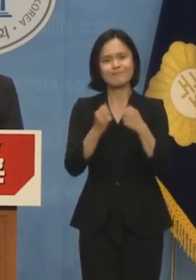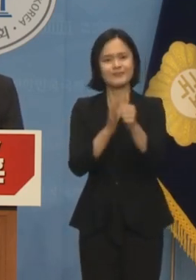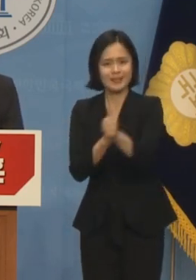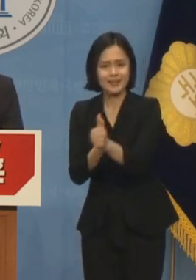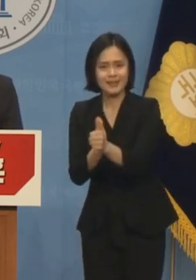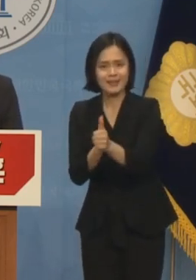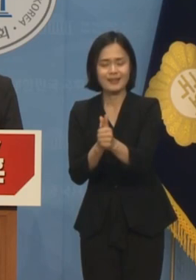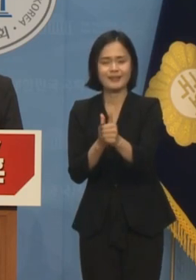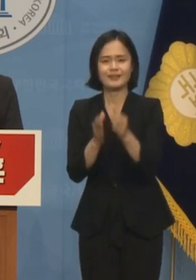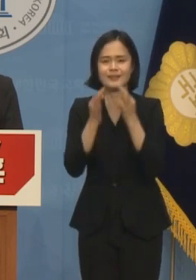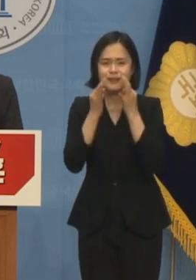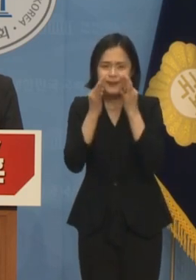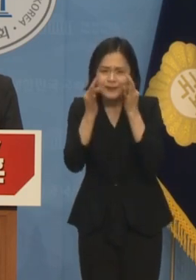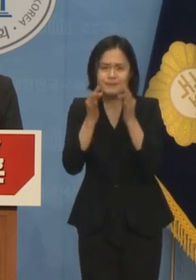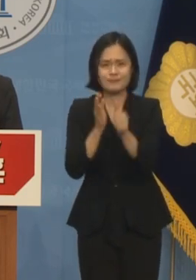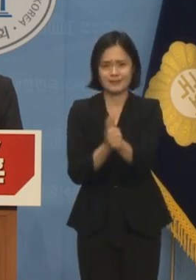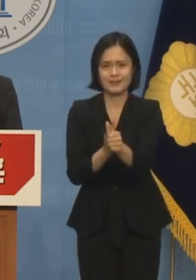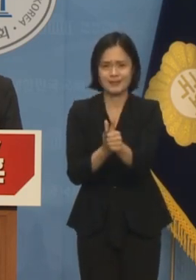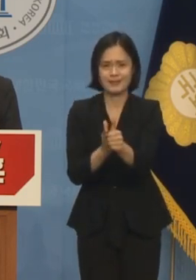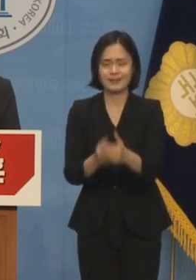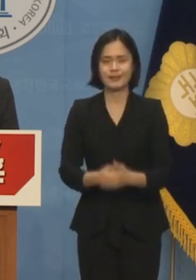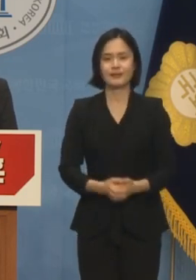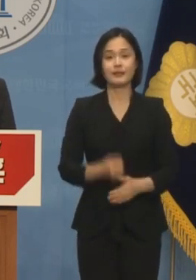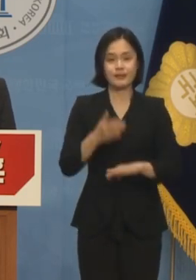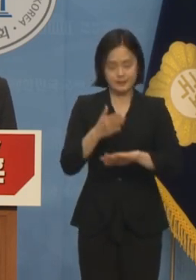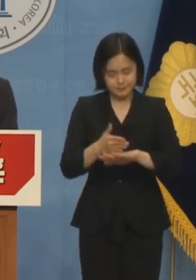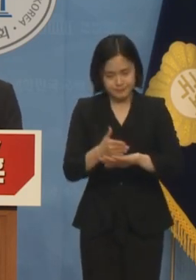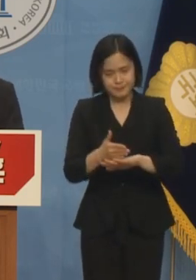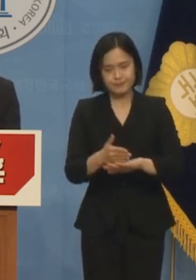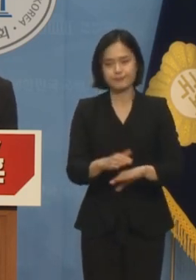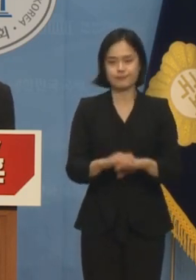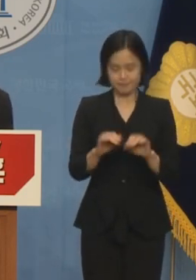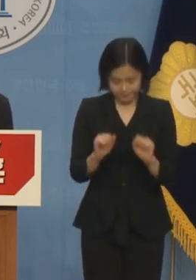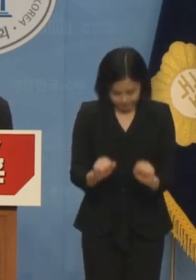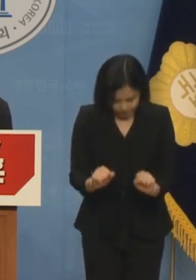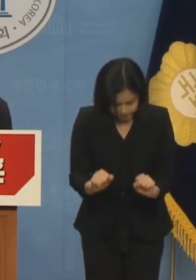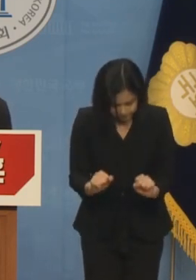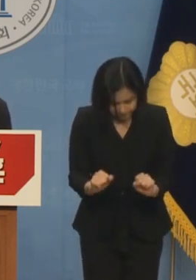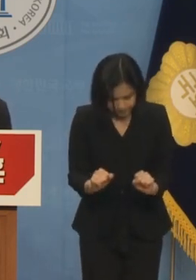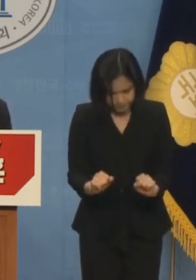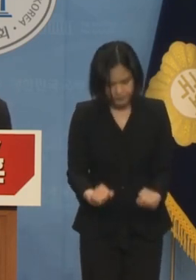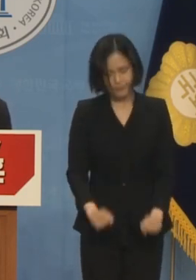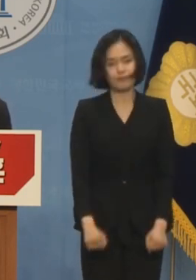바랍니다. 간절히 소망합니다. 감사합니다.